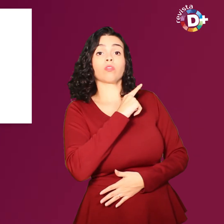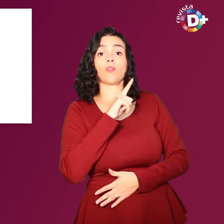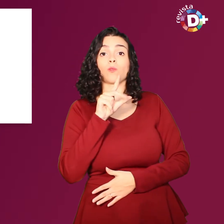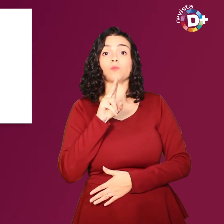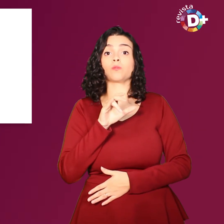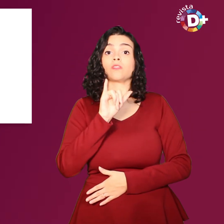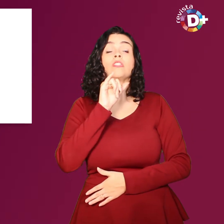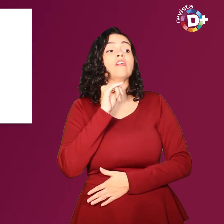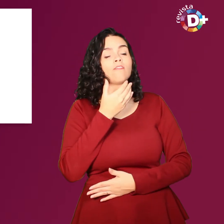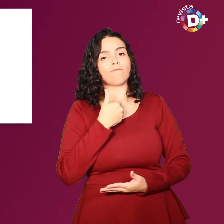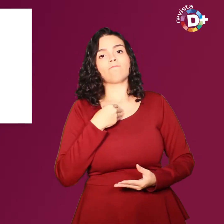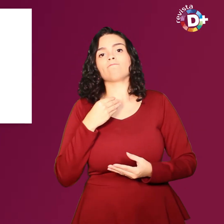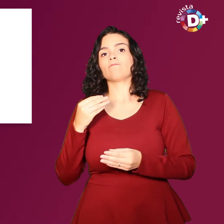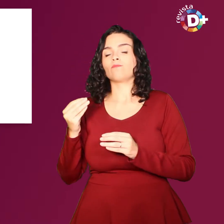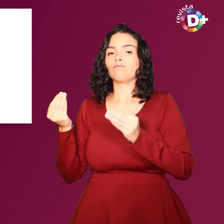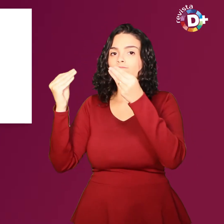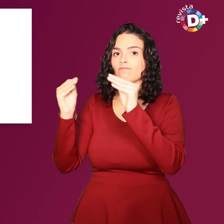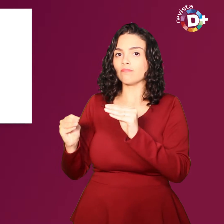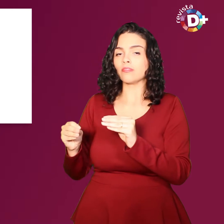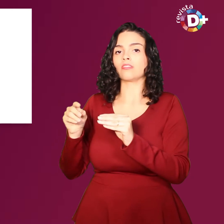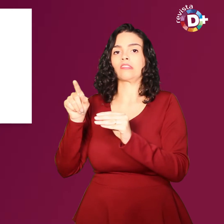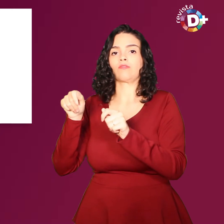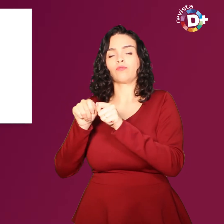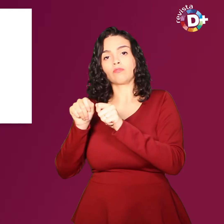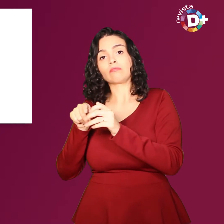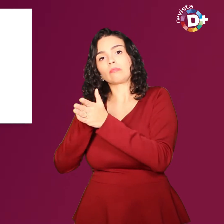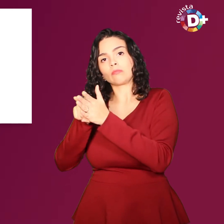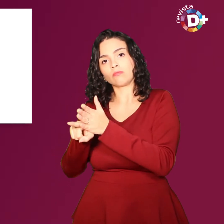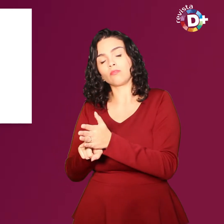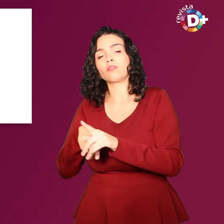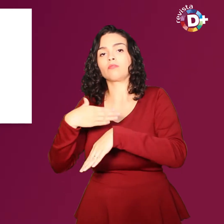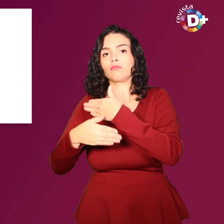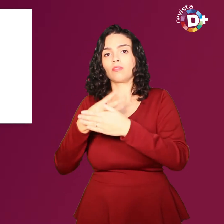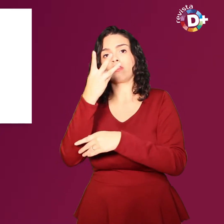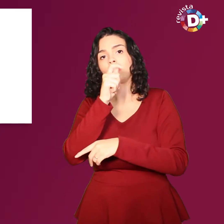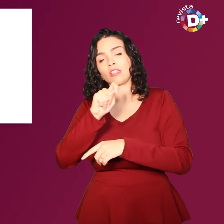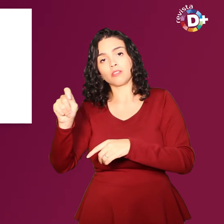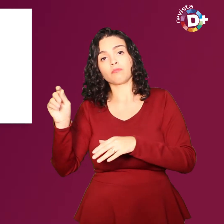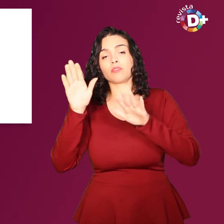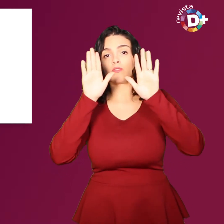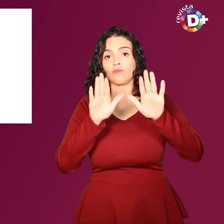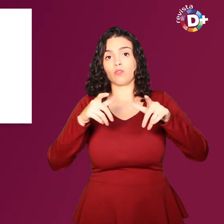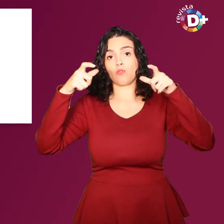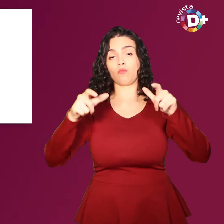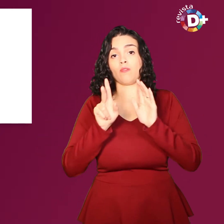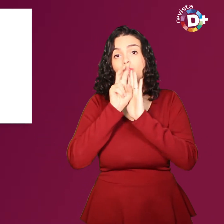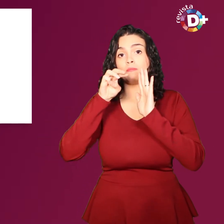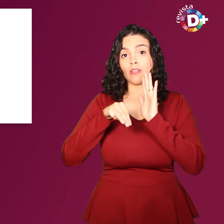rede Lucimontoro. Passei por uma triagem que é minuciosa. Depois de aprovada, fiquei 3 meses internada na unidade da